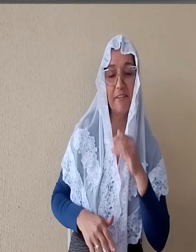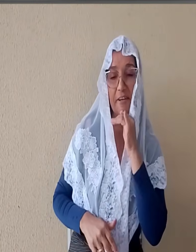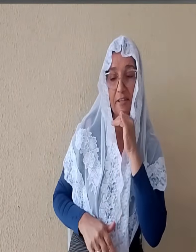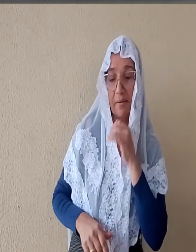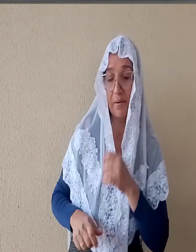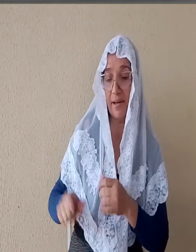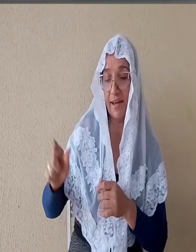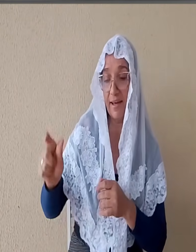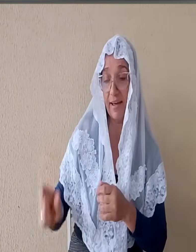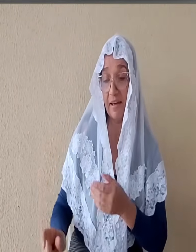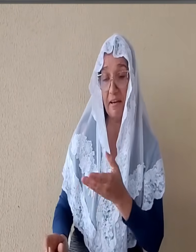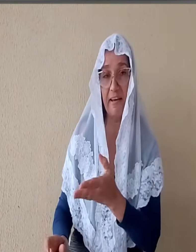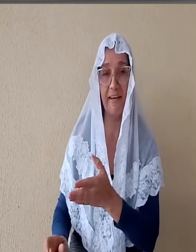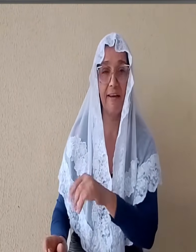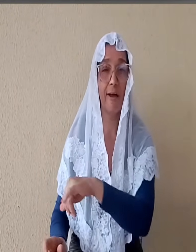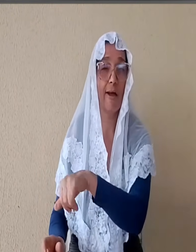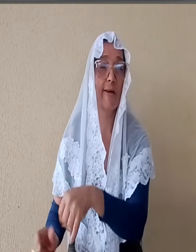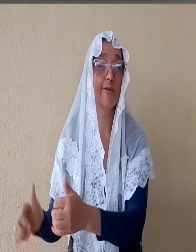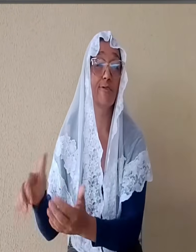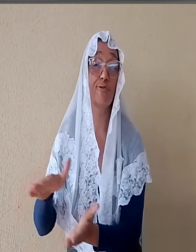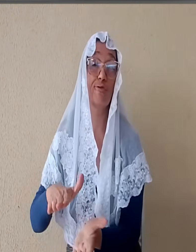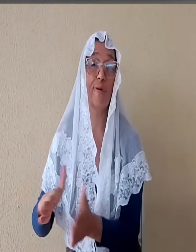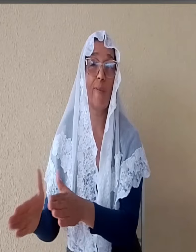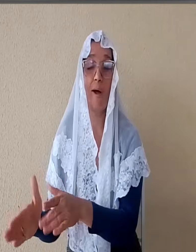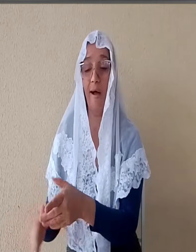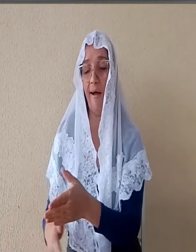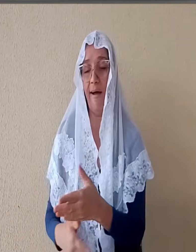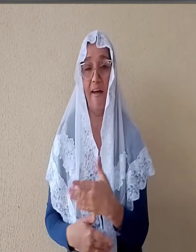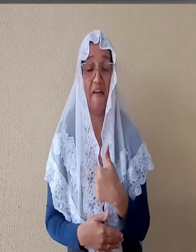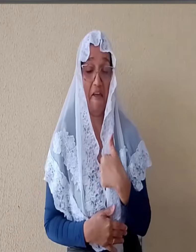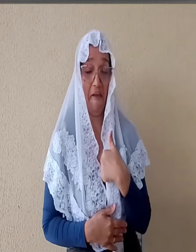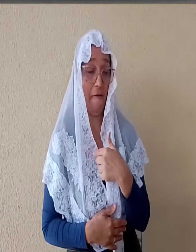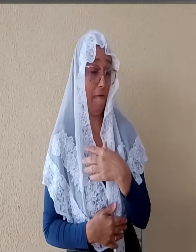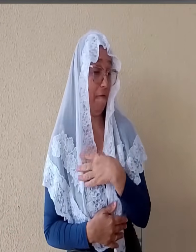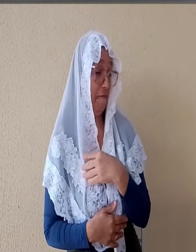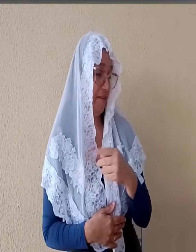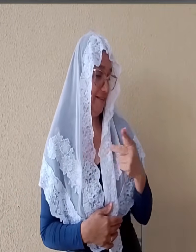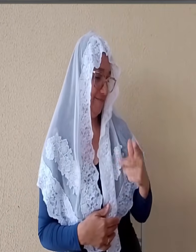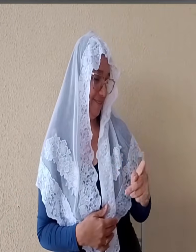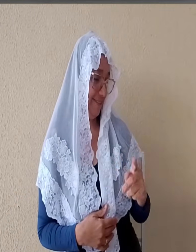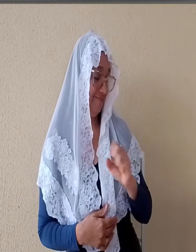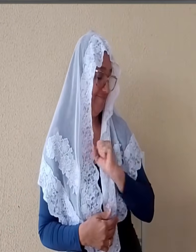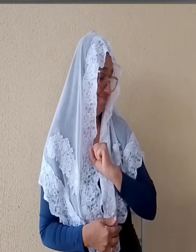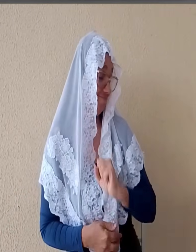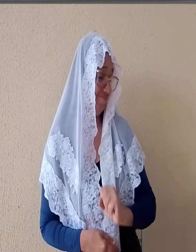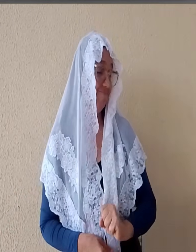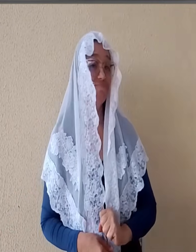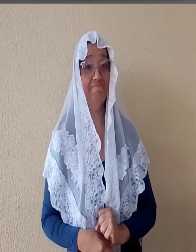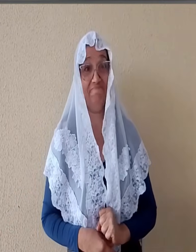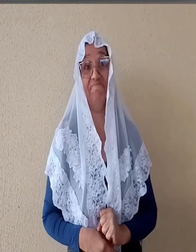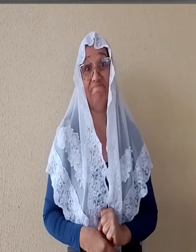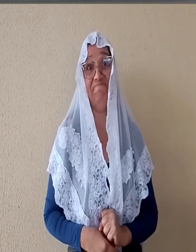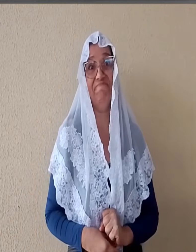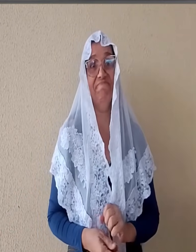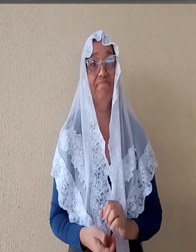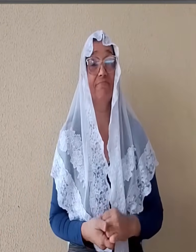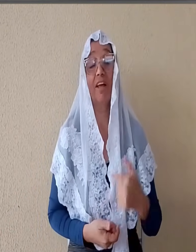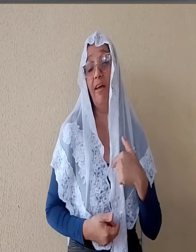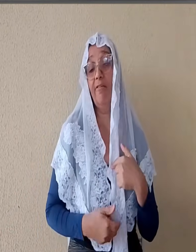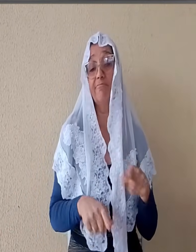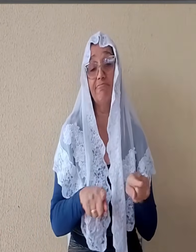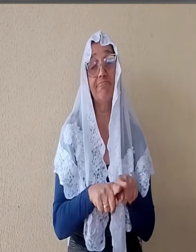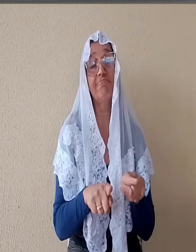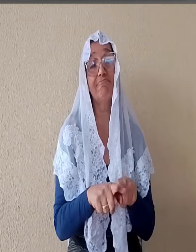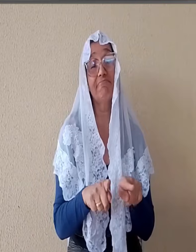comidas lá dentro do templo, né? E de repente o Senhor fala com ele, fala, você, ô